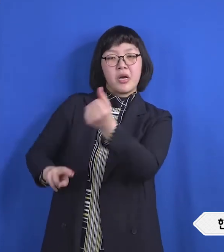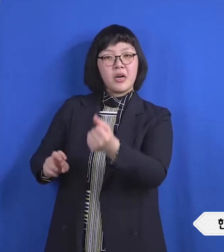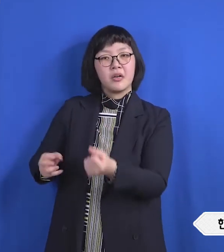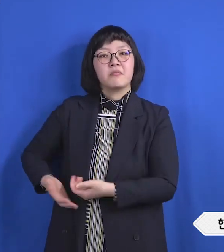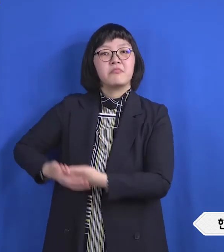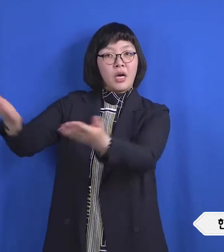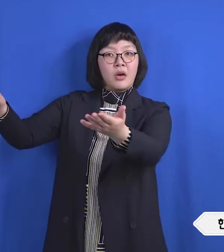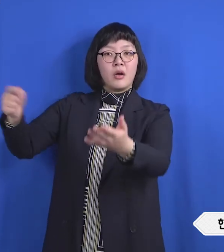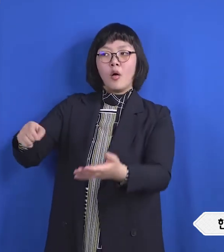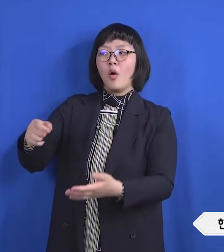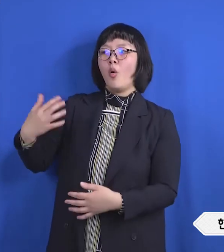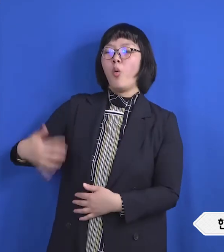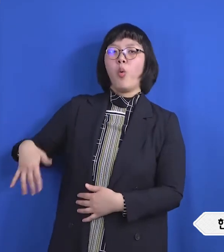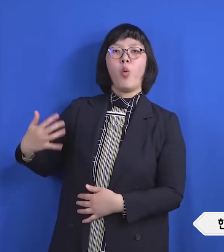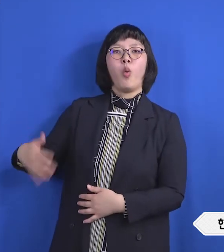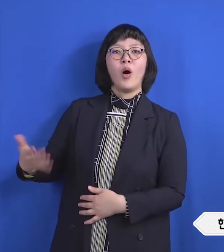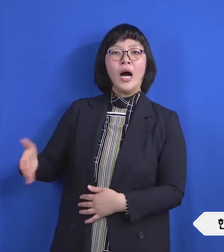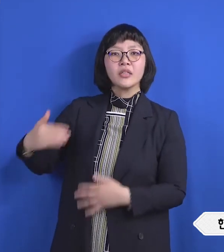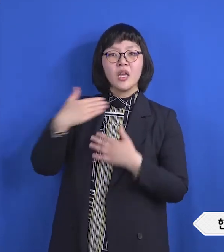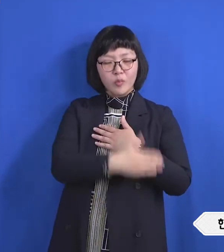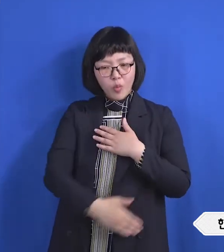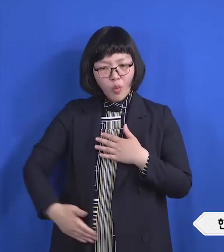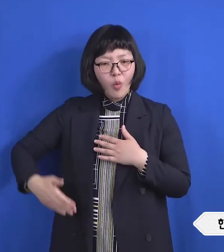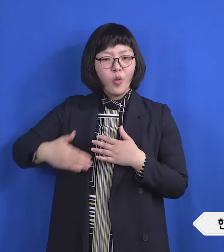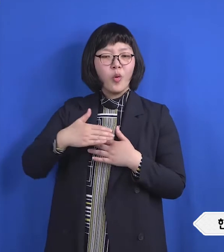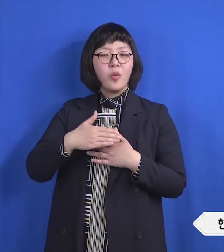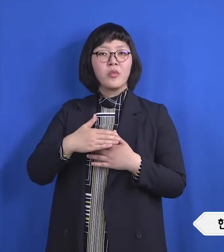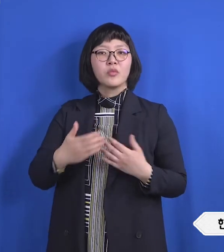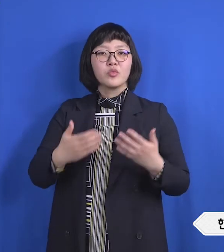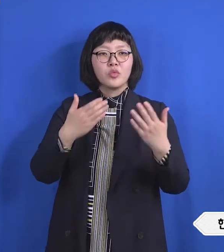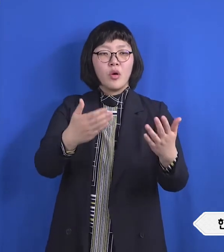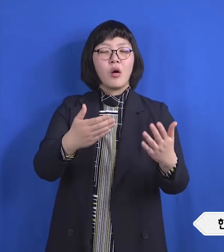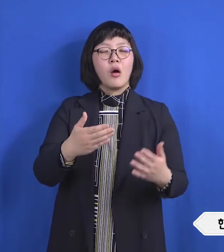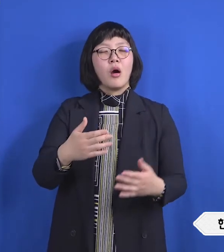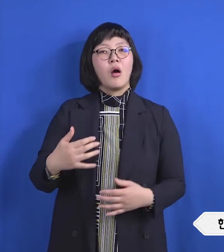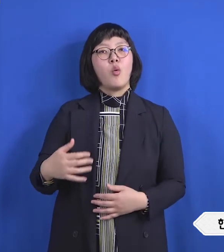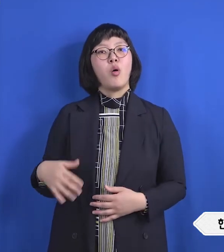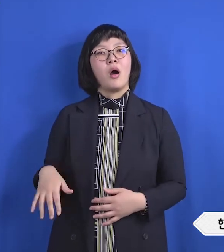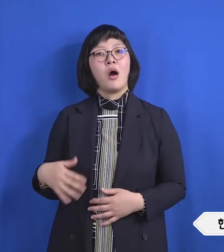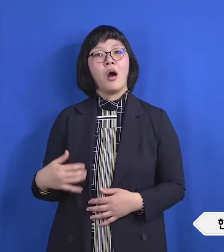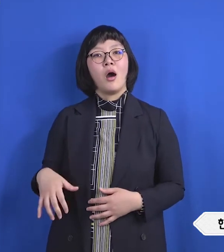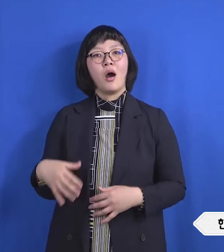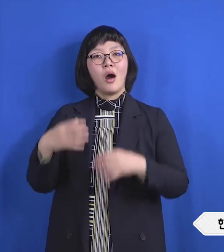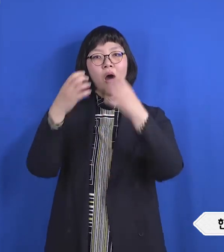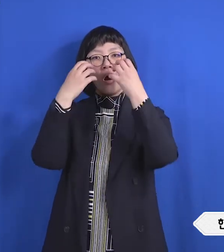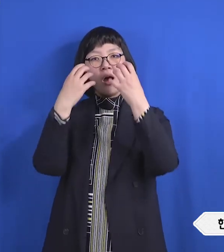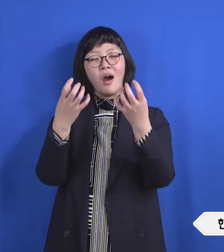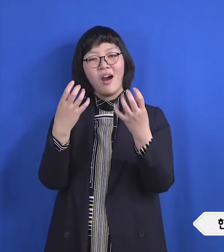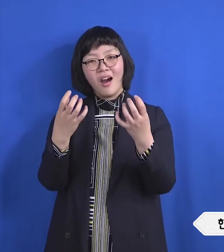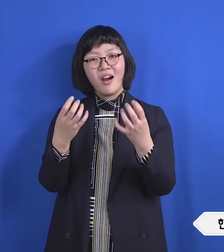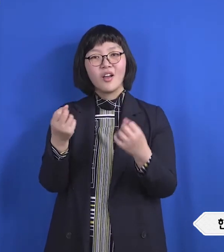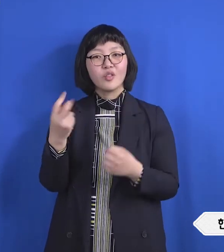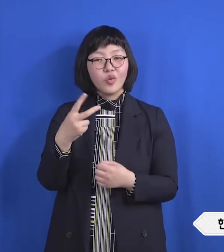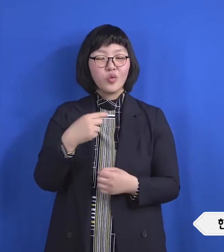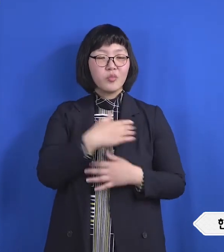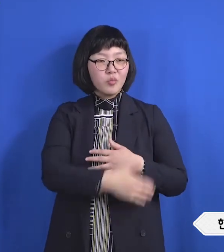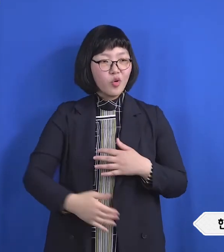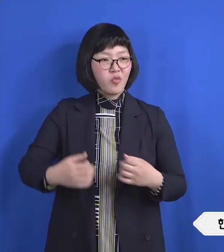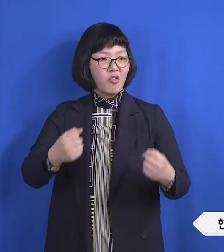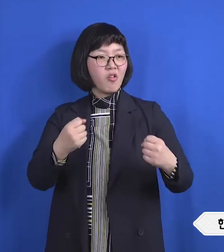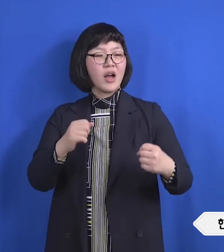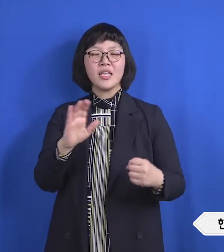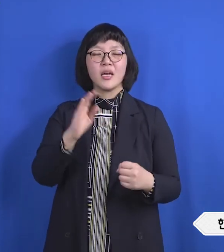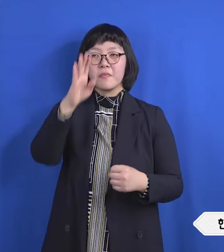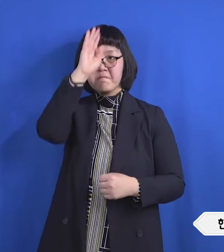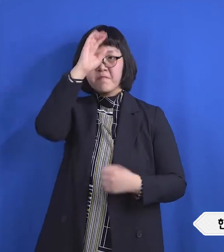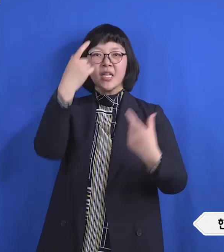또 자기 몸까지 던져서 그 병자들의 복음을 전하고 거기서 멈추지 않고 나병 주십시오 해가지고 병자가